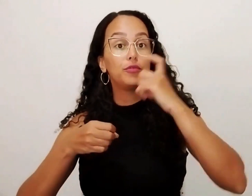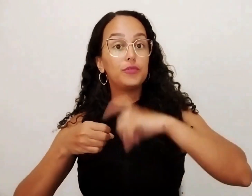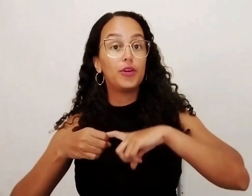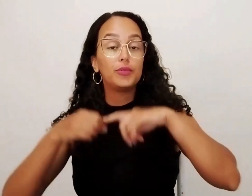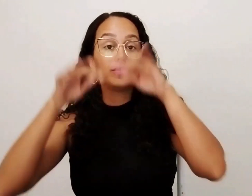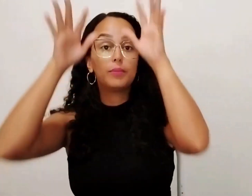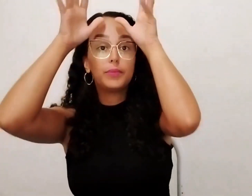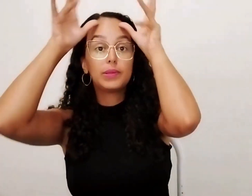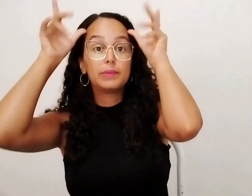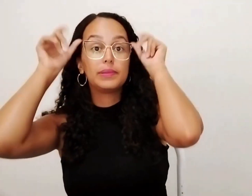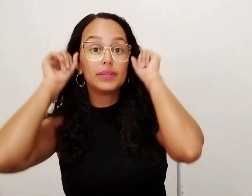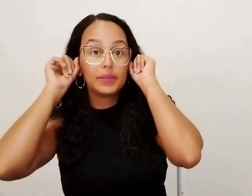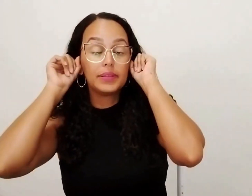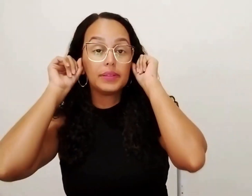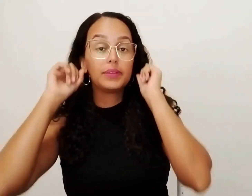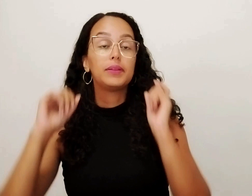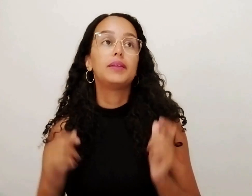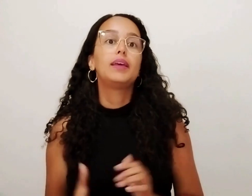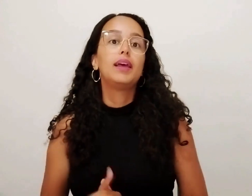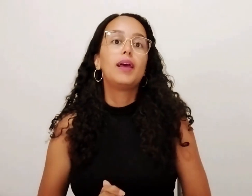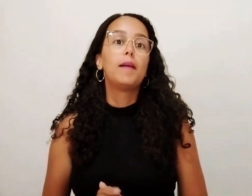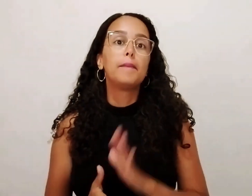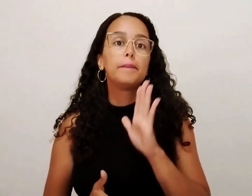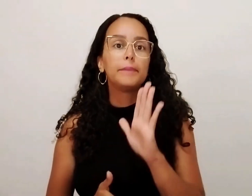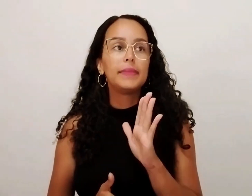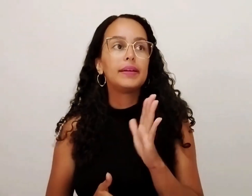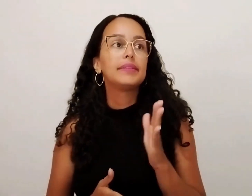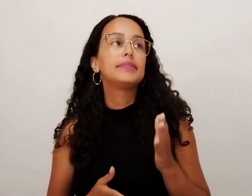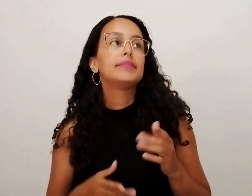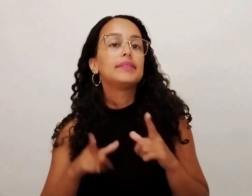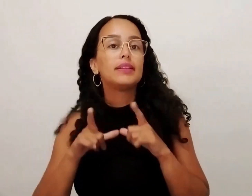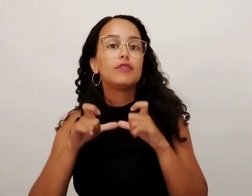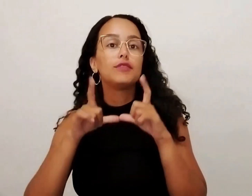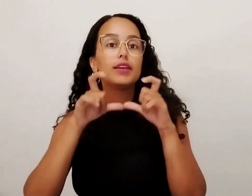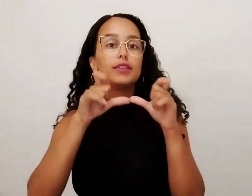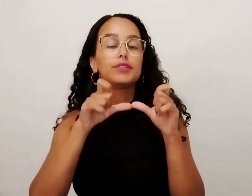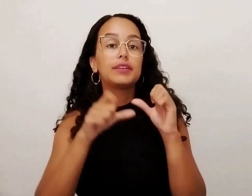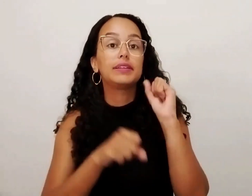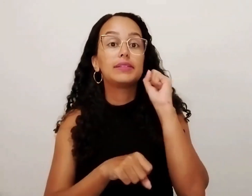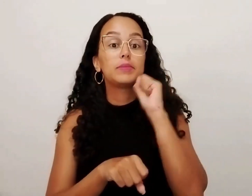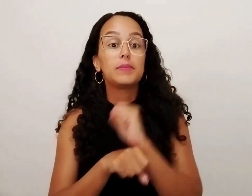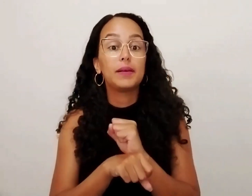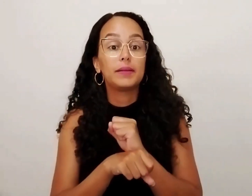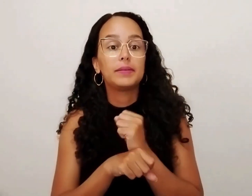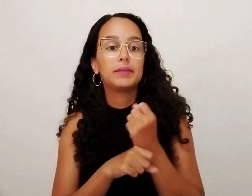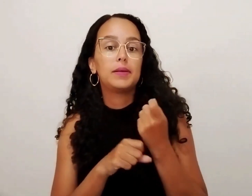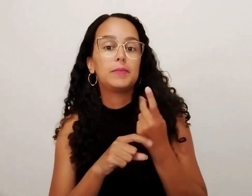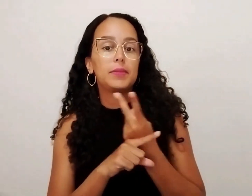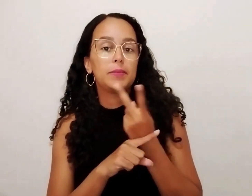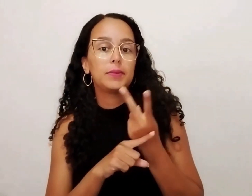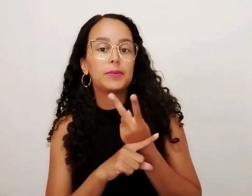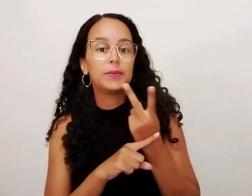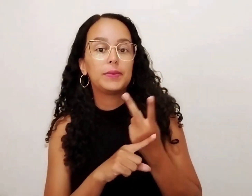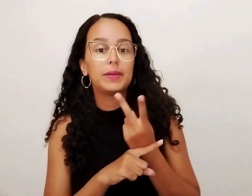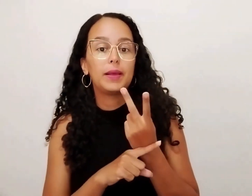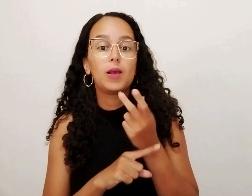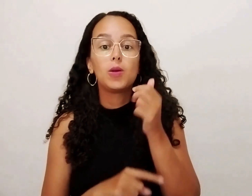para Macunaíma pegar Irique, que já tinha sido a companheira de seu irmão Giguê.